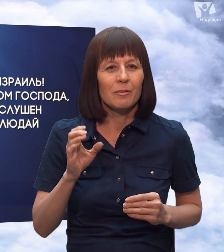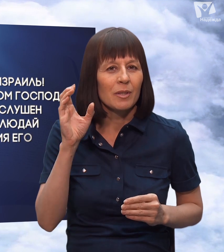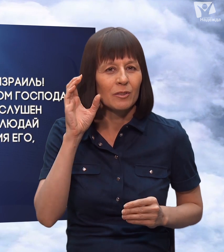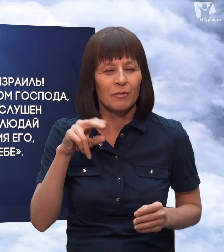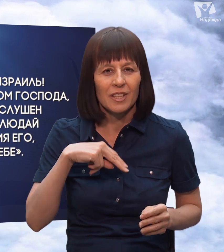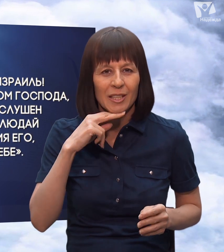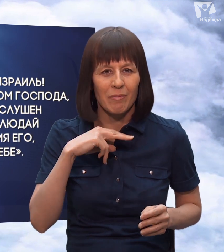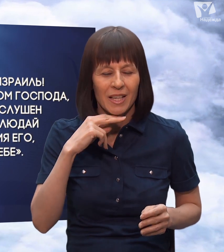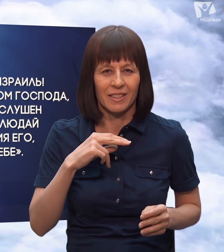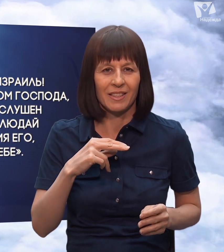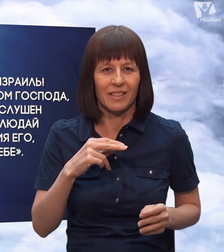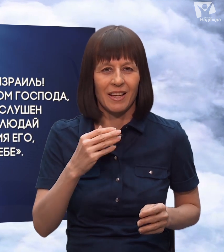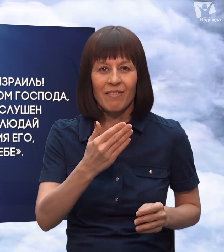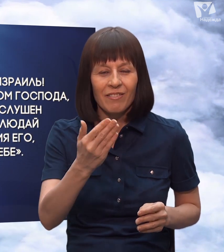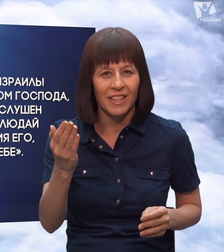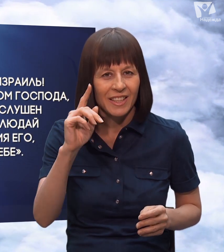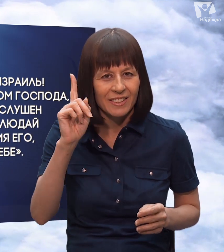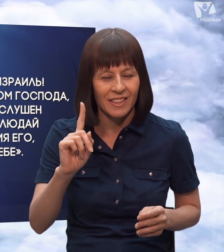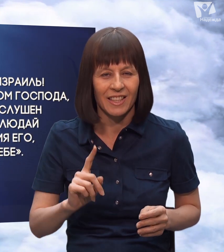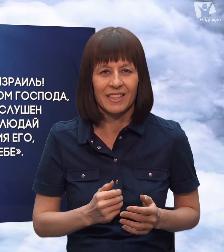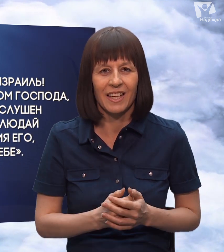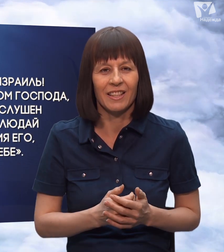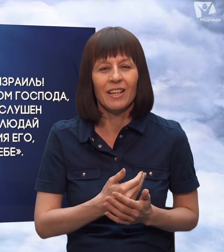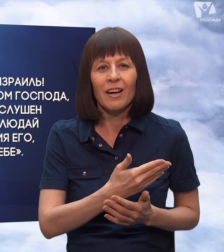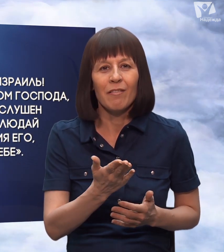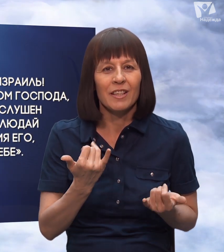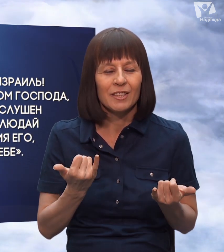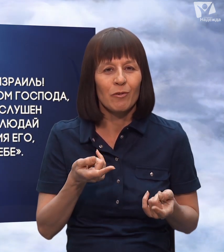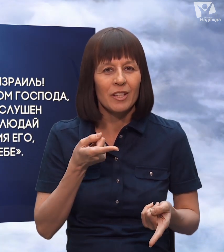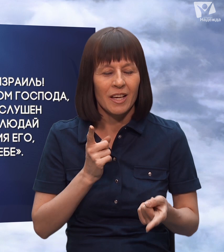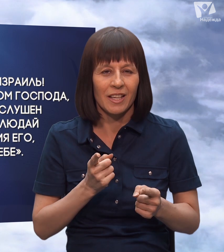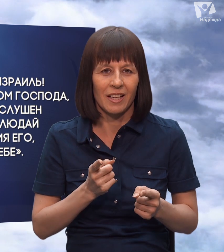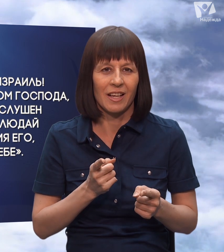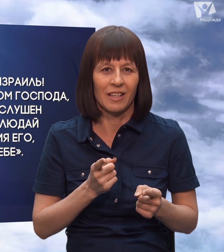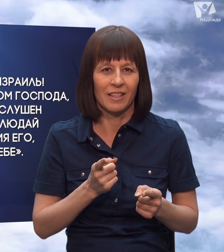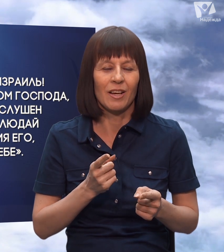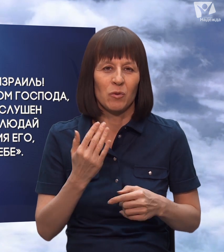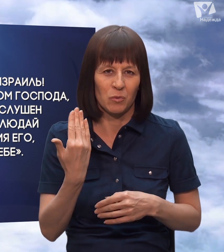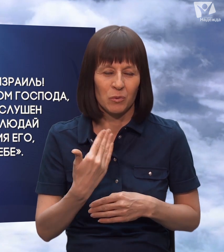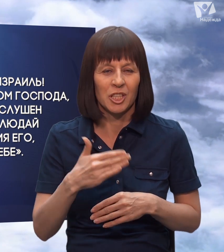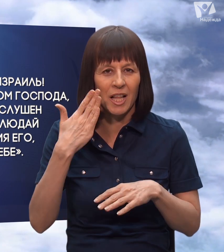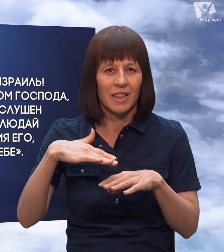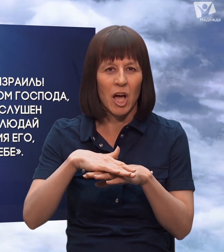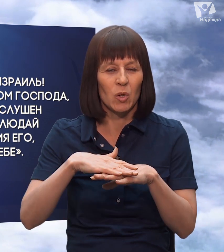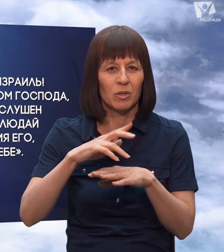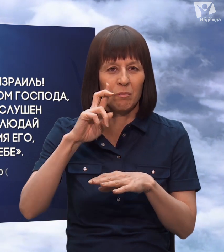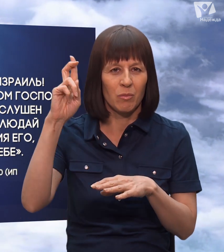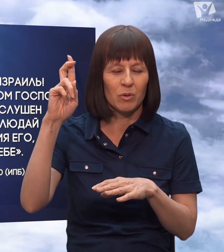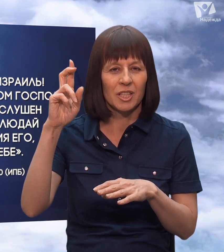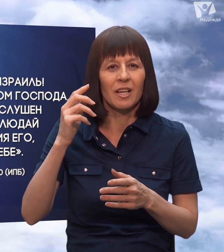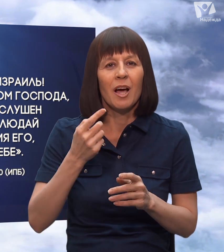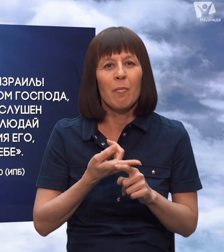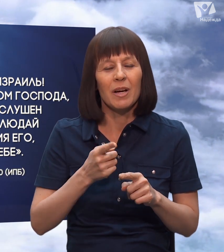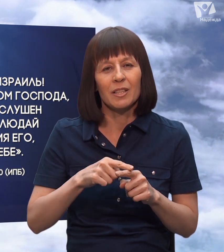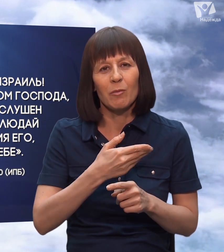прислушайся израиль сегодня воистину ты стал народом господа бога твоего поэтому быть